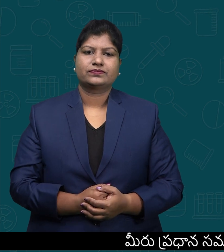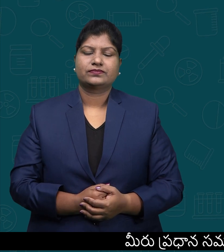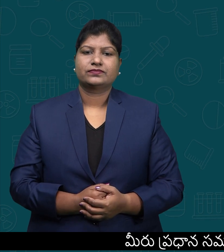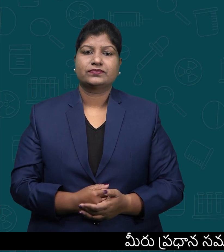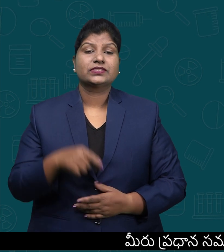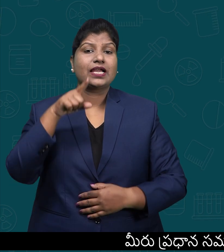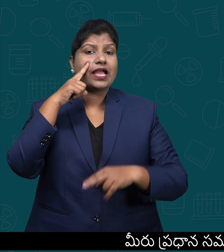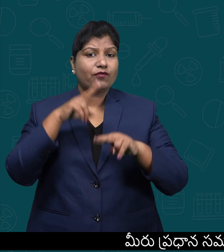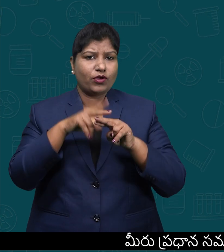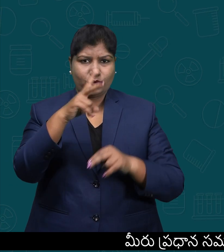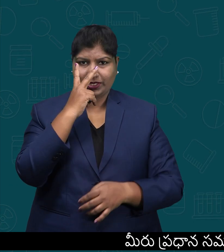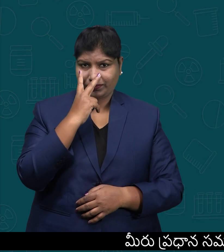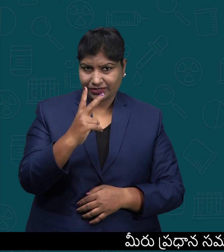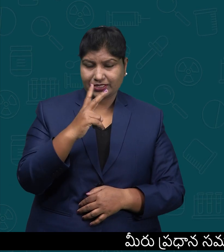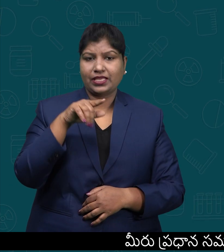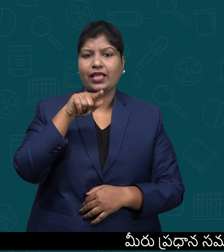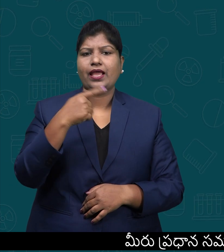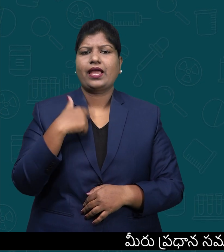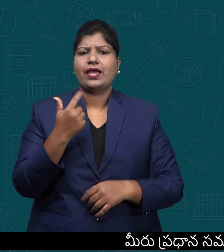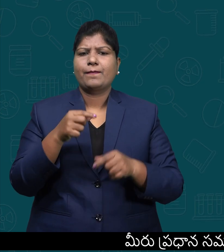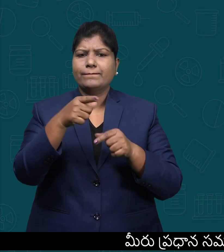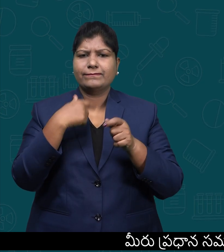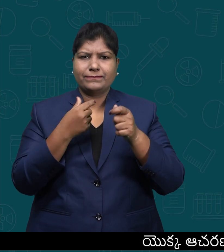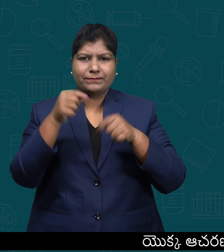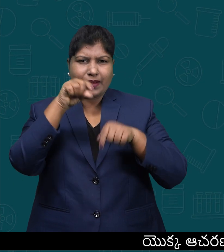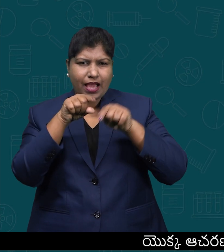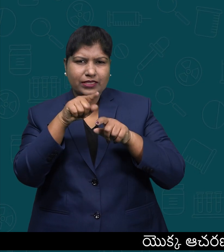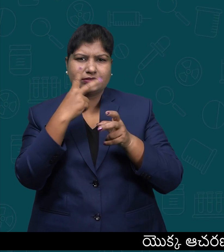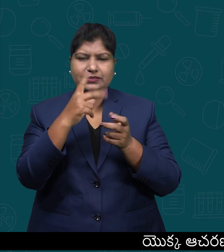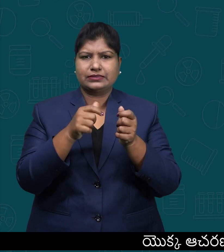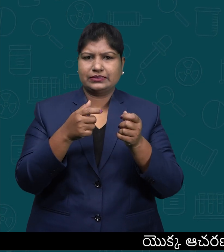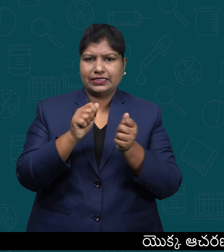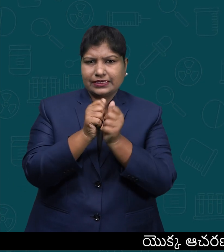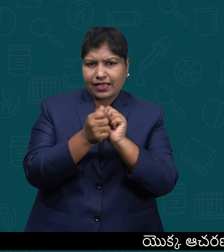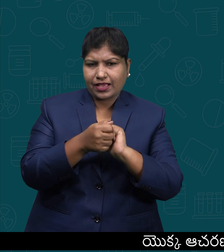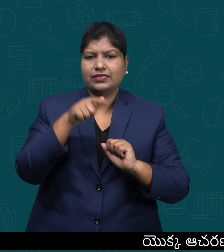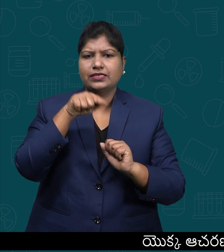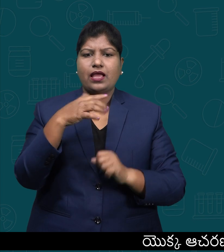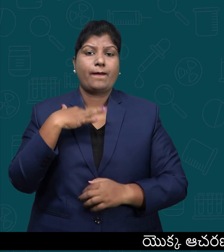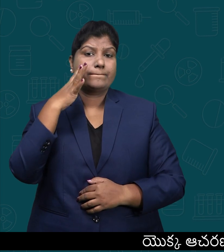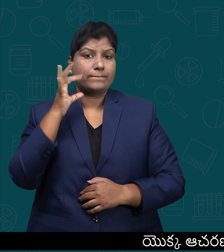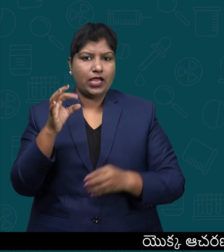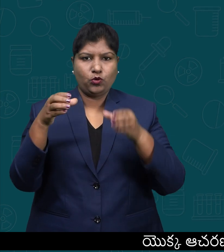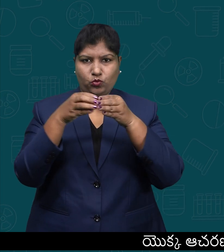మీరు ప్రధాన సమూహ మూలకాల పరమాణువుల యొక్క ఆచరణాత్మక ప్రవర్తనను గమనిస్తే